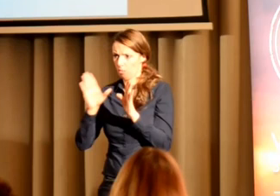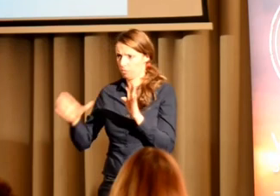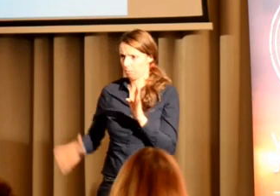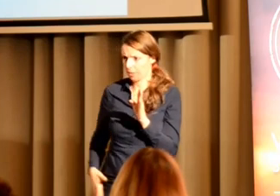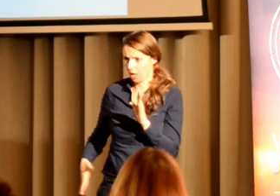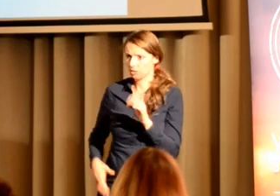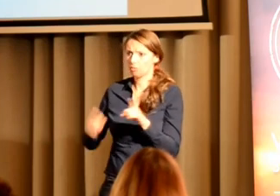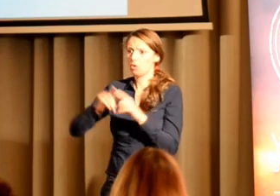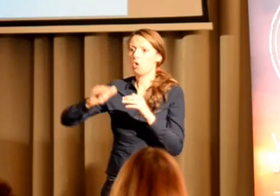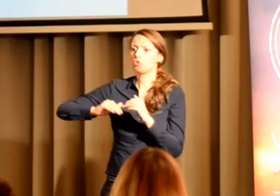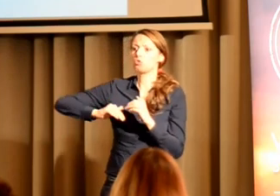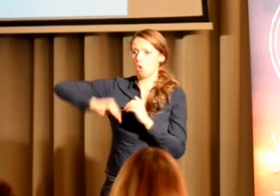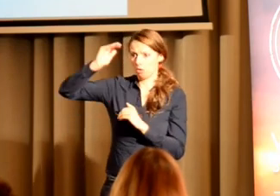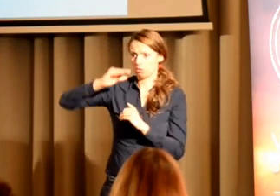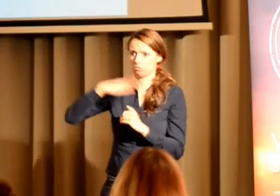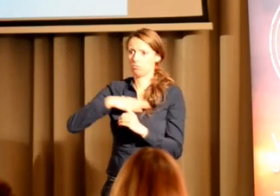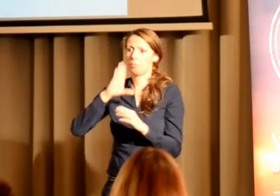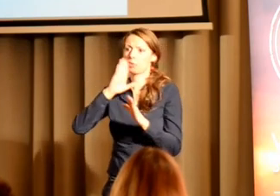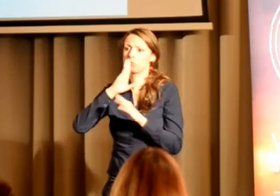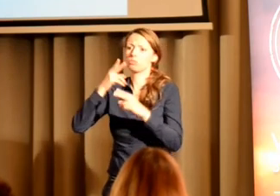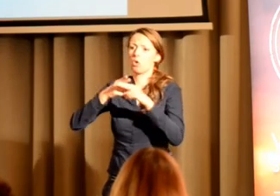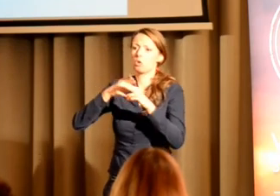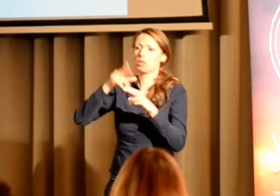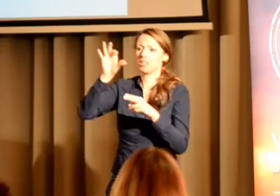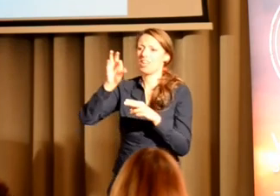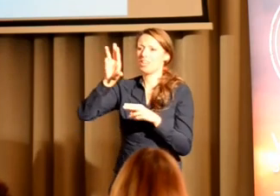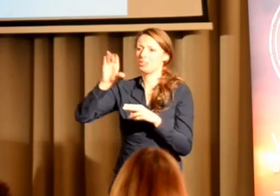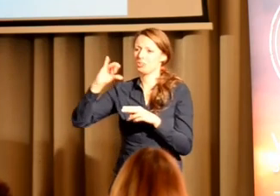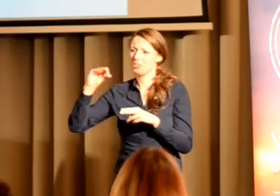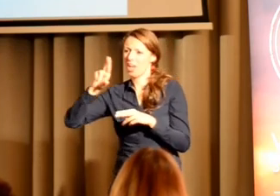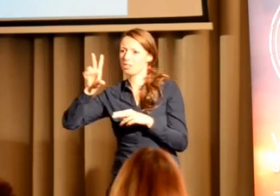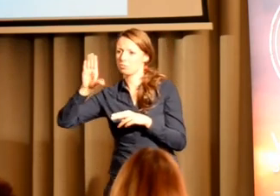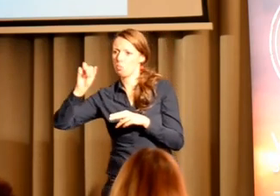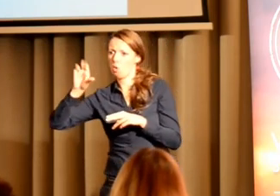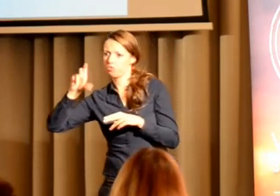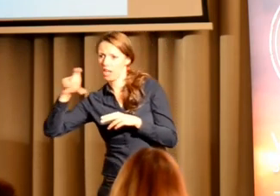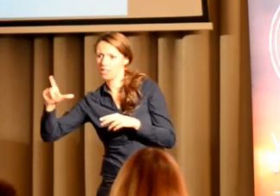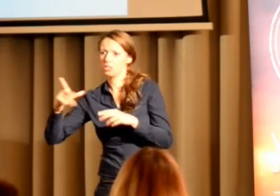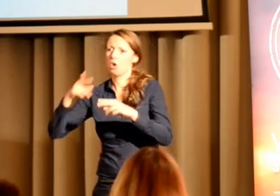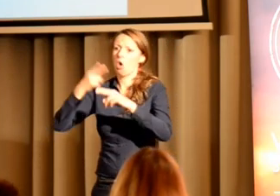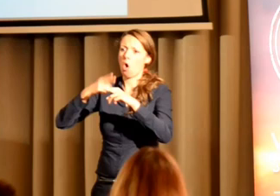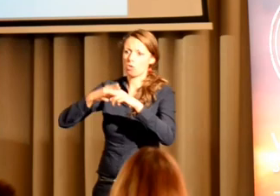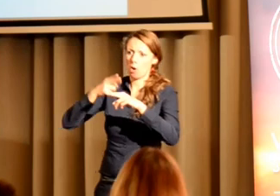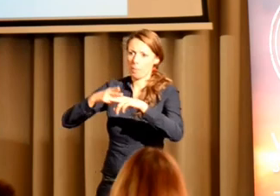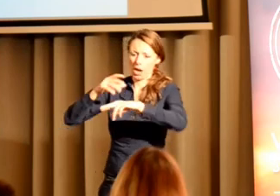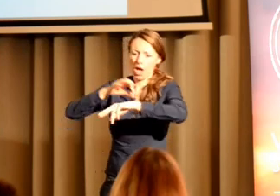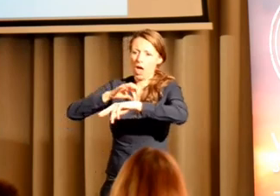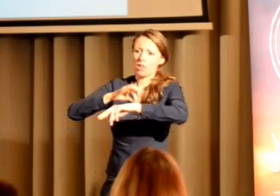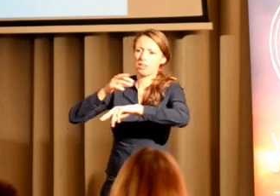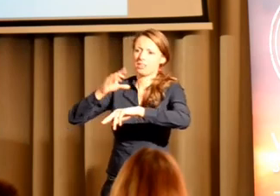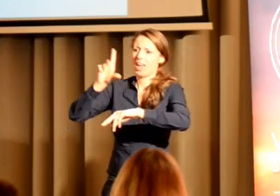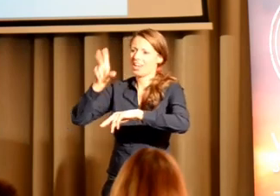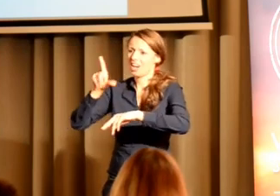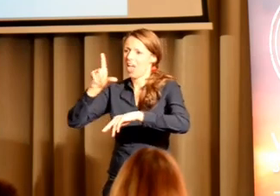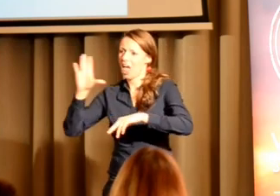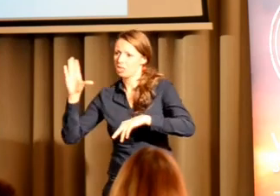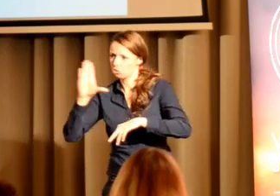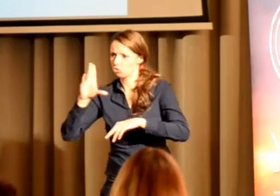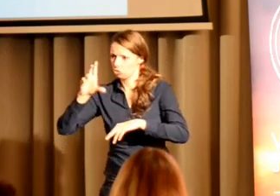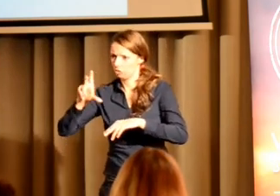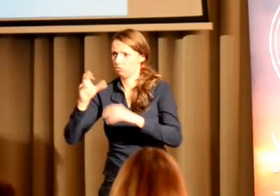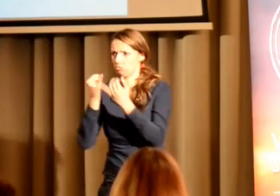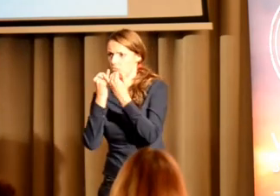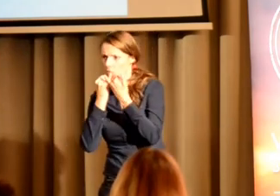świerzbowca, mają także duży problem z chorobami odkleszczowymi, babesioza, anaplazmoza,